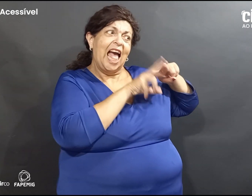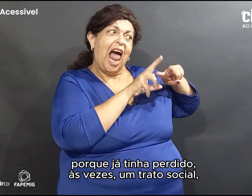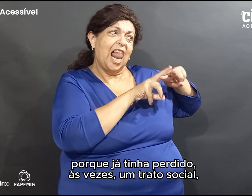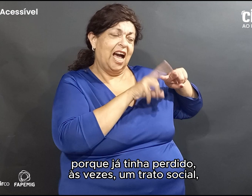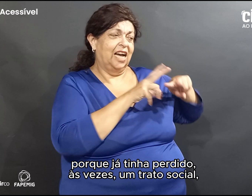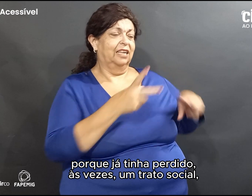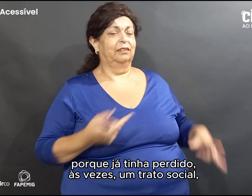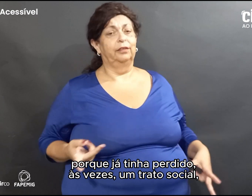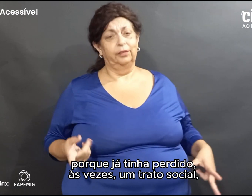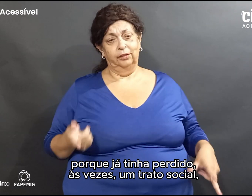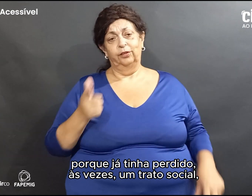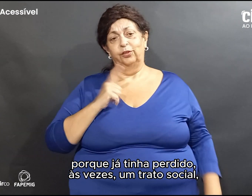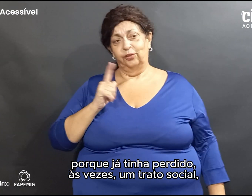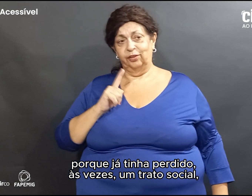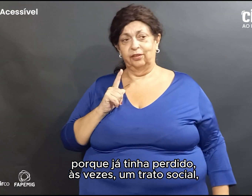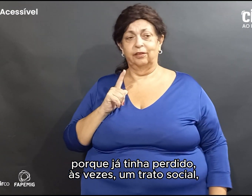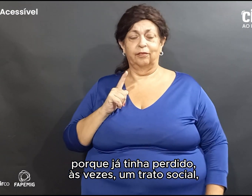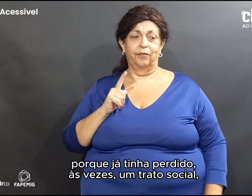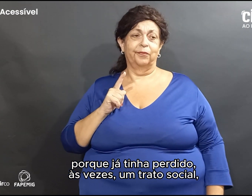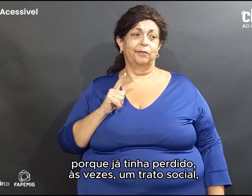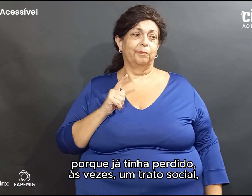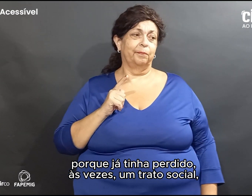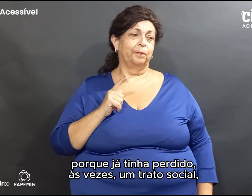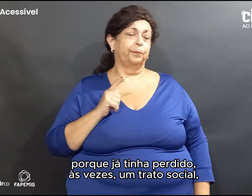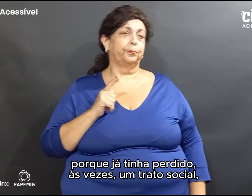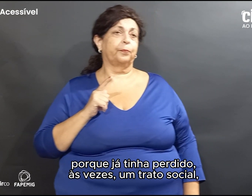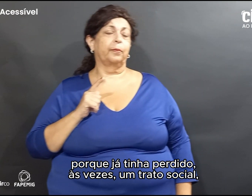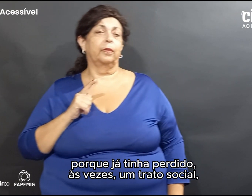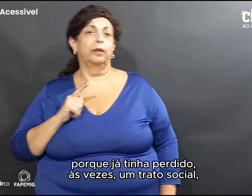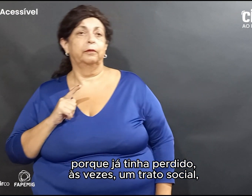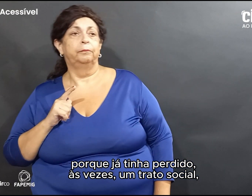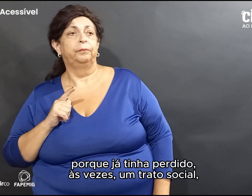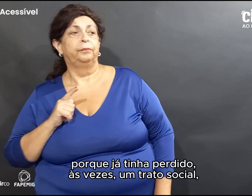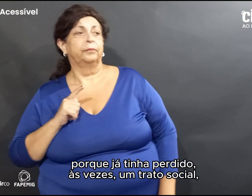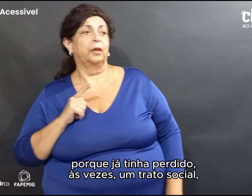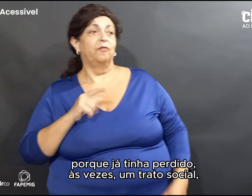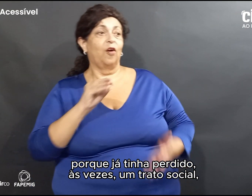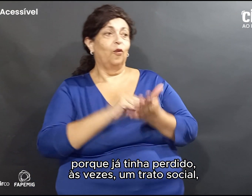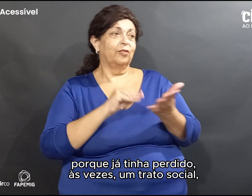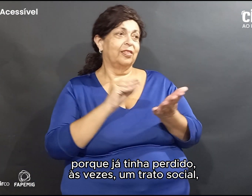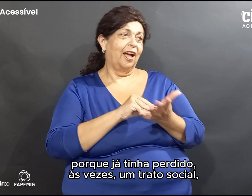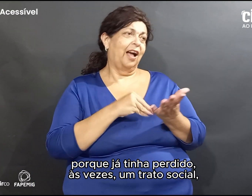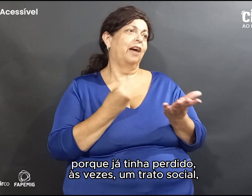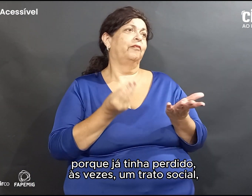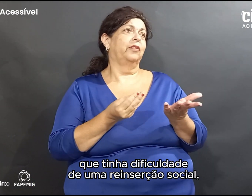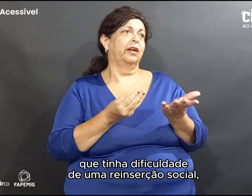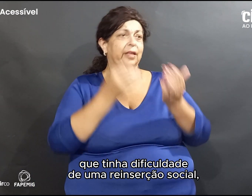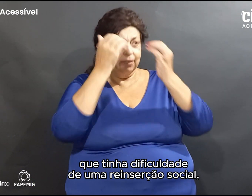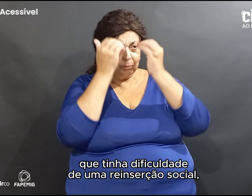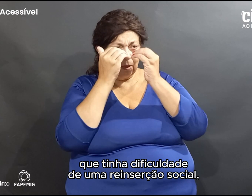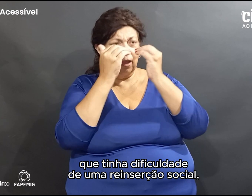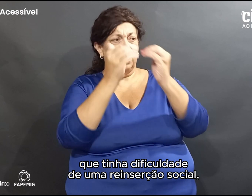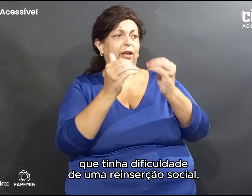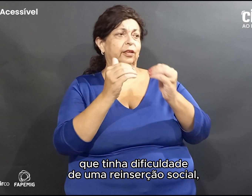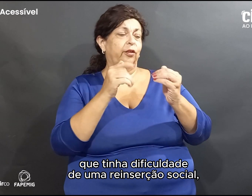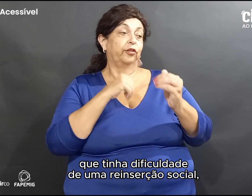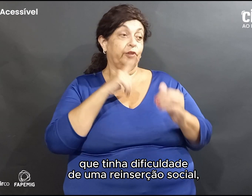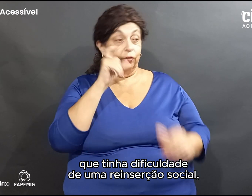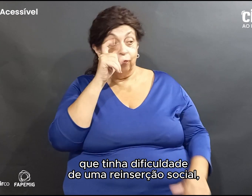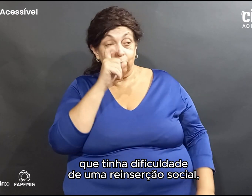porque já tinha perdido, às vezes, um trato social, né, que tinha dificuldade de uma